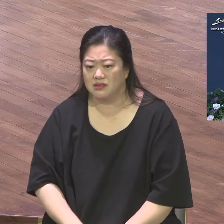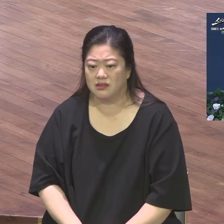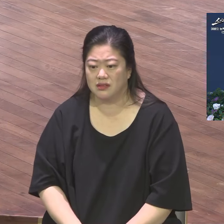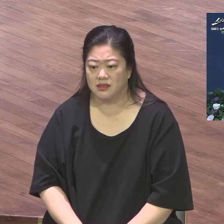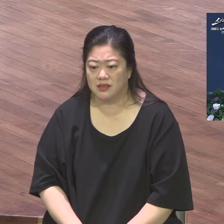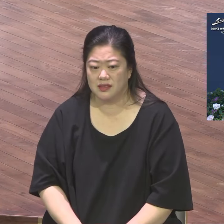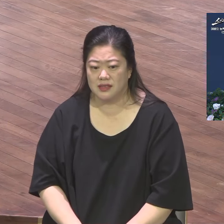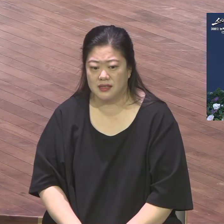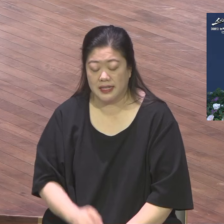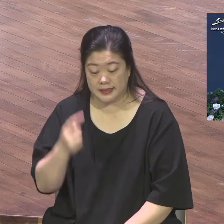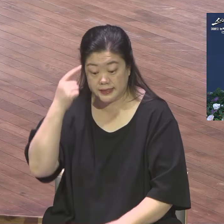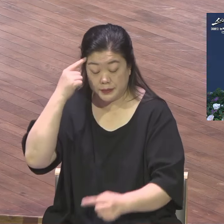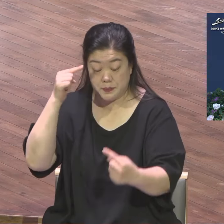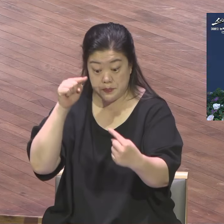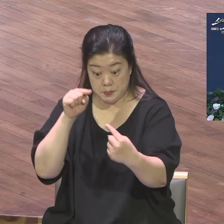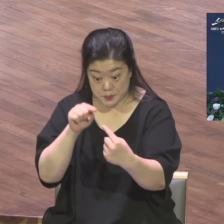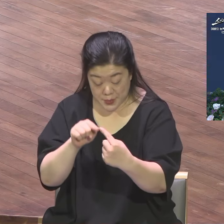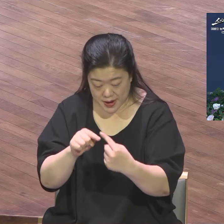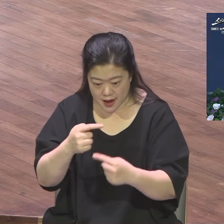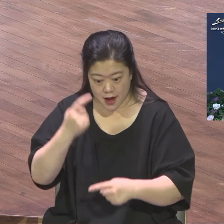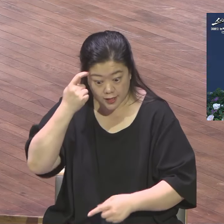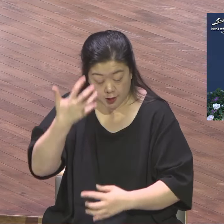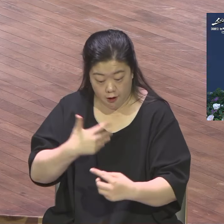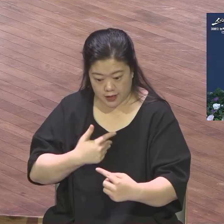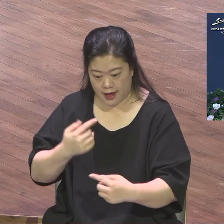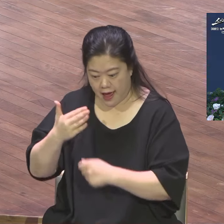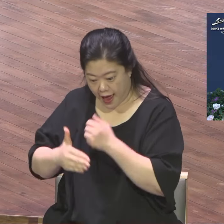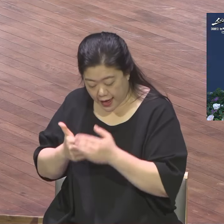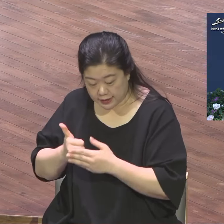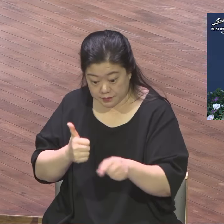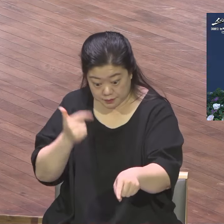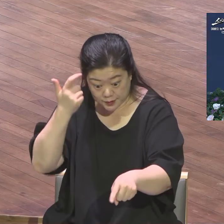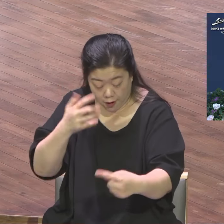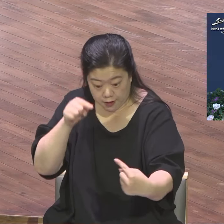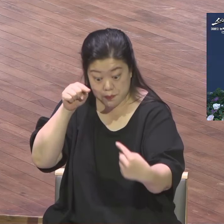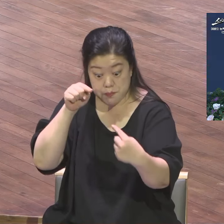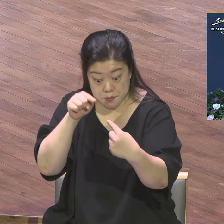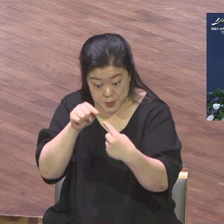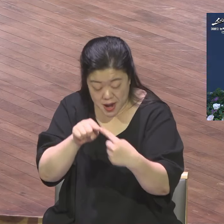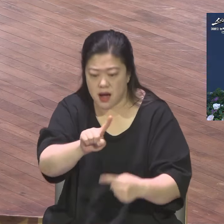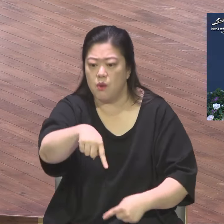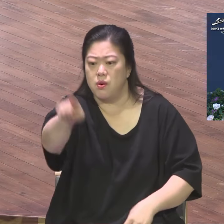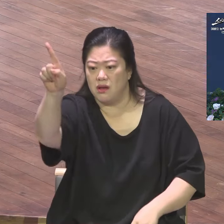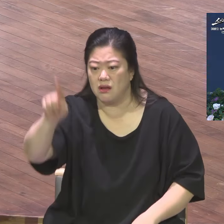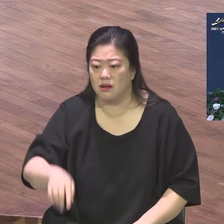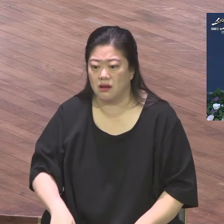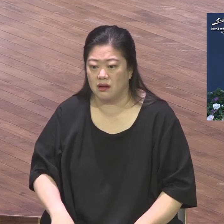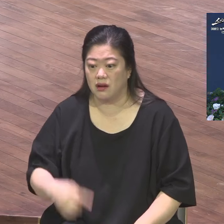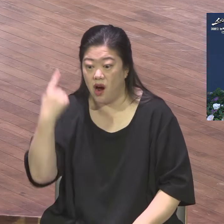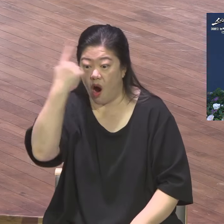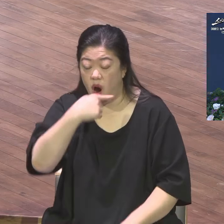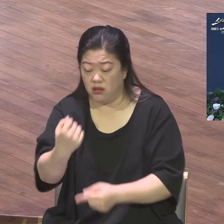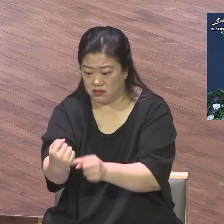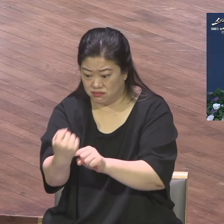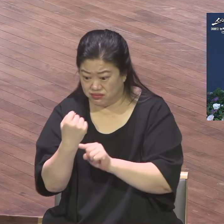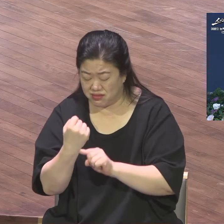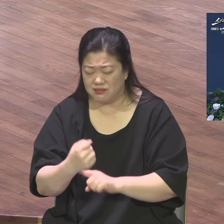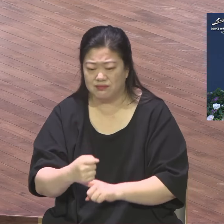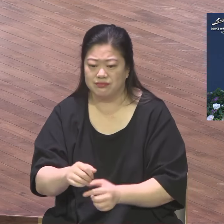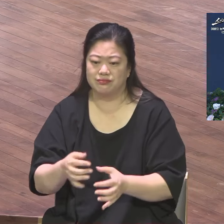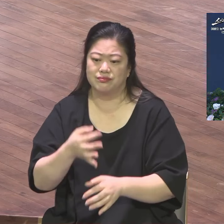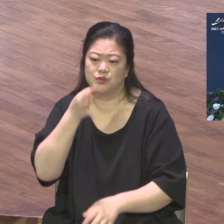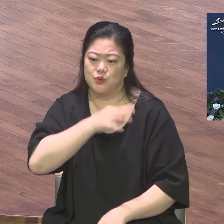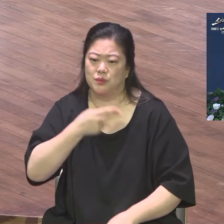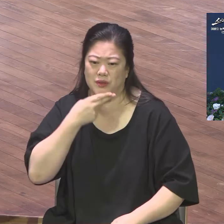하나님께서 참되고 예배하는 자를 찾는다. 이것은요 대부분 신자들이 참된 예배를 드리지 않고